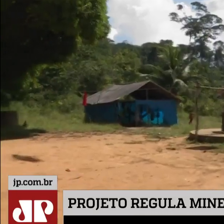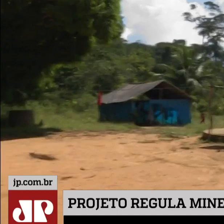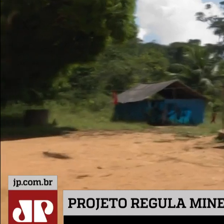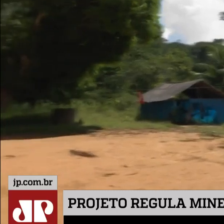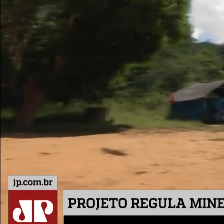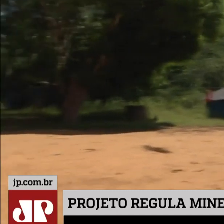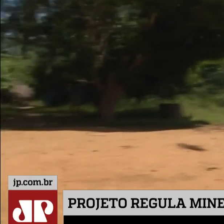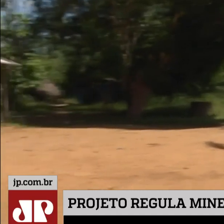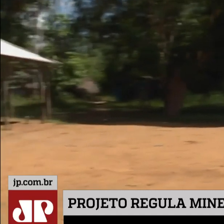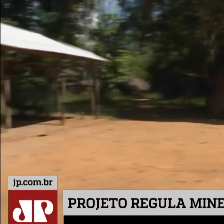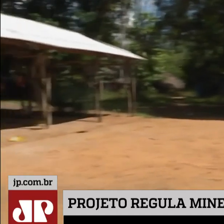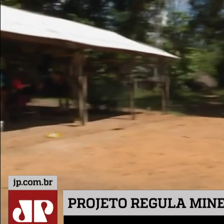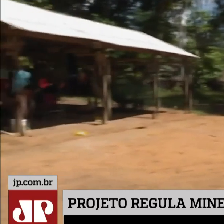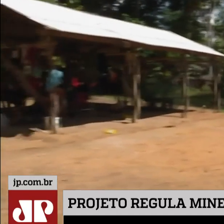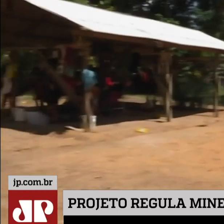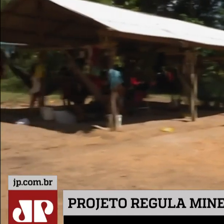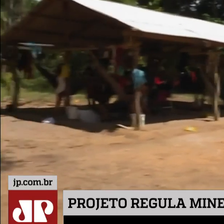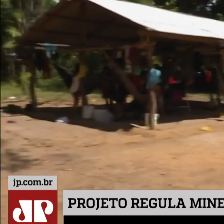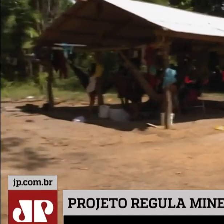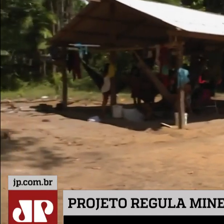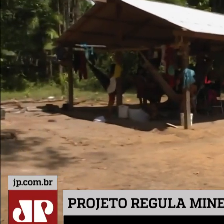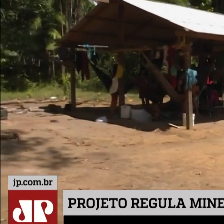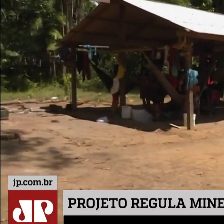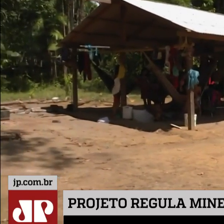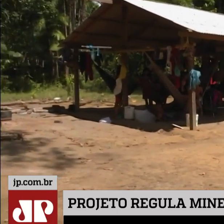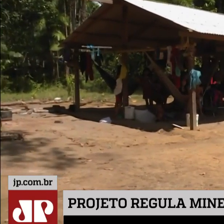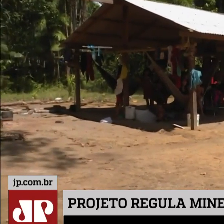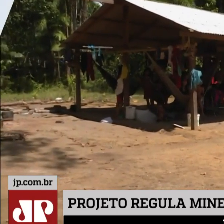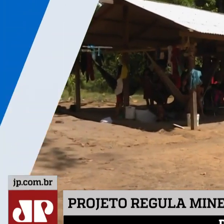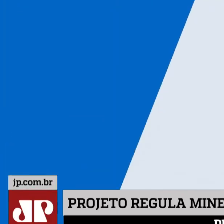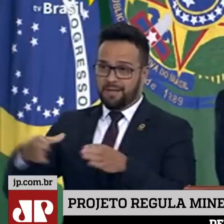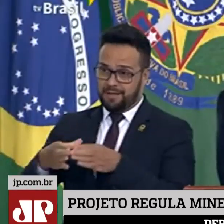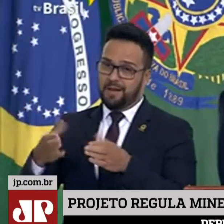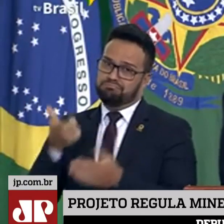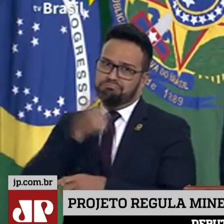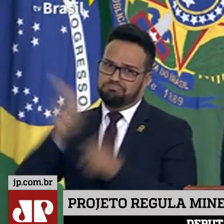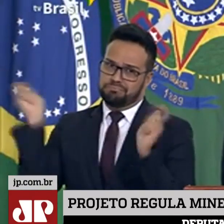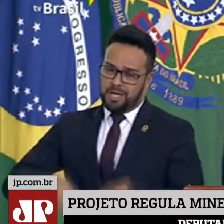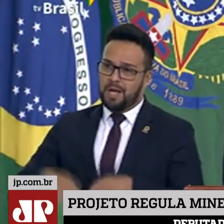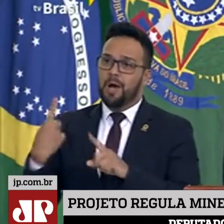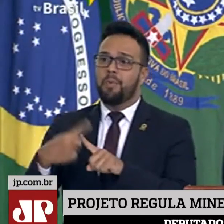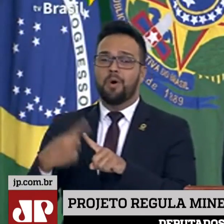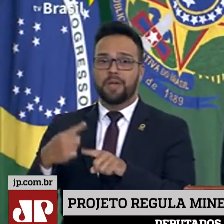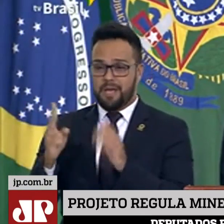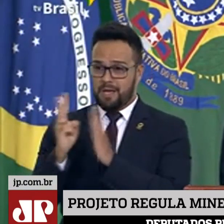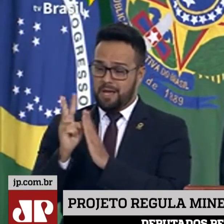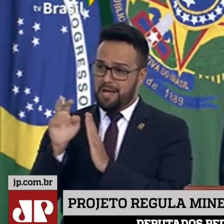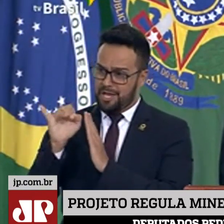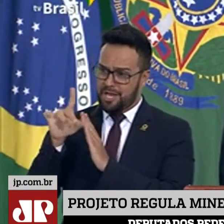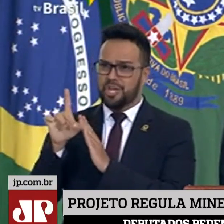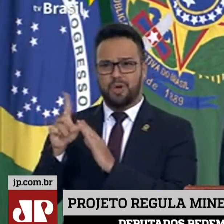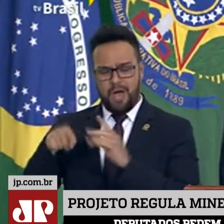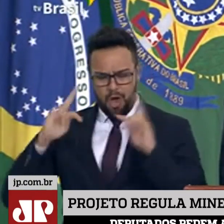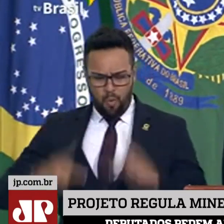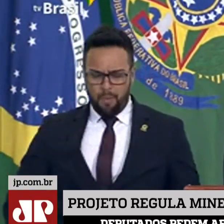da mineração e geração de energia em terras indígenas. Porque o índio é um ser humano